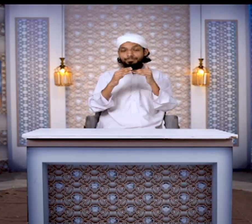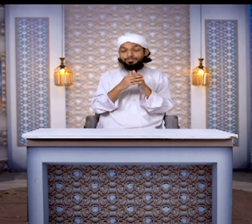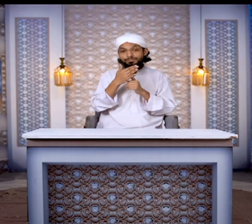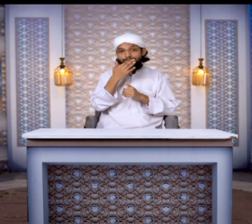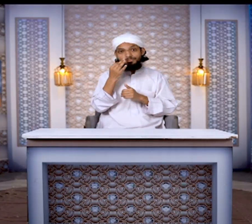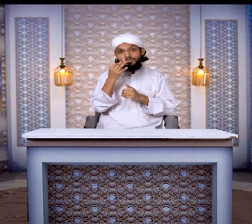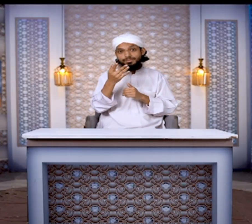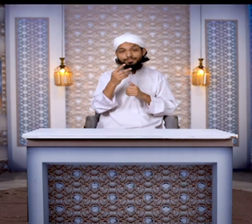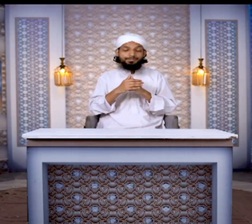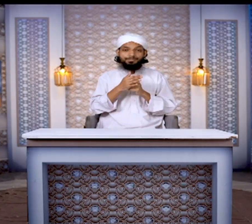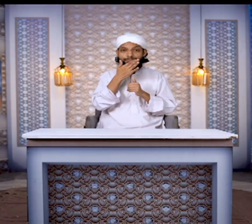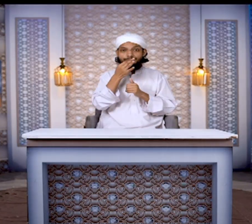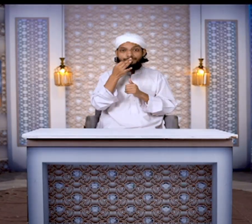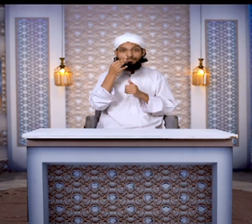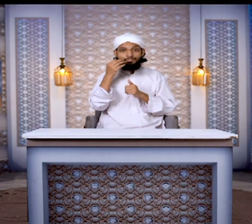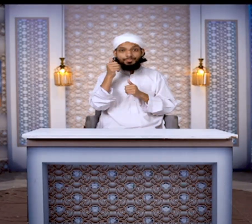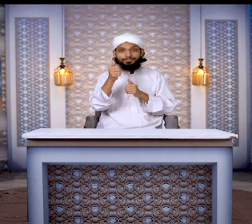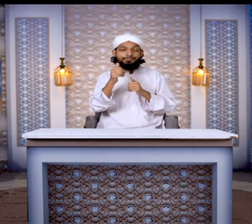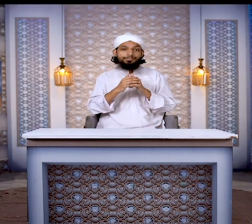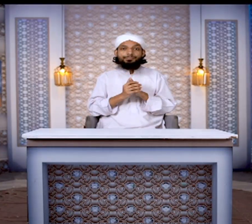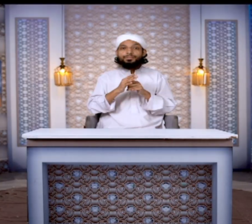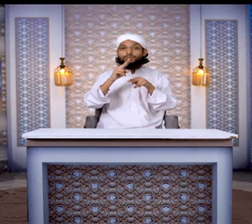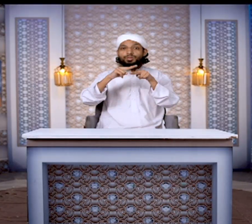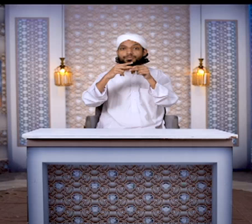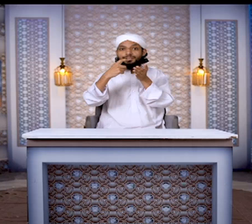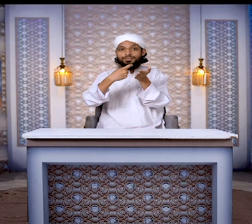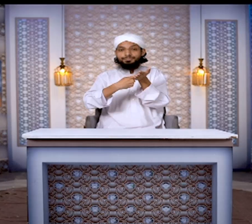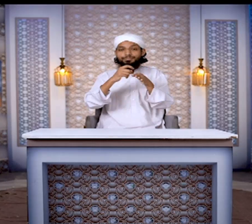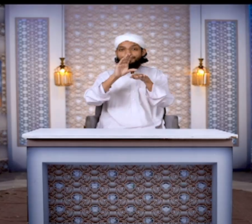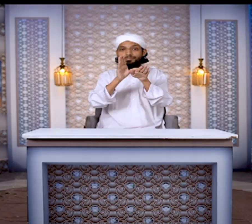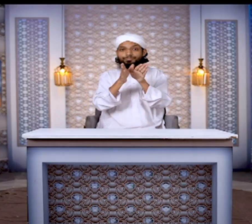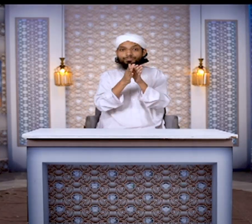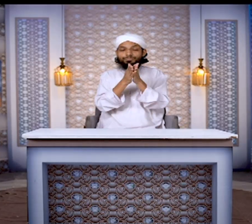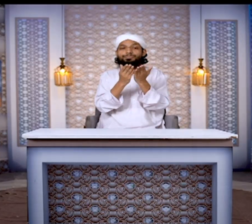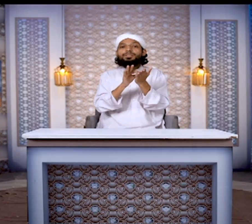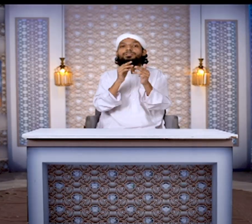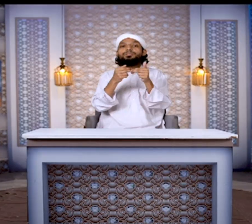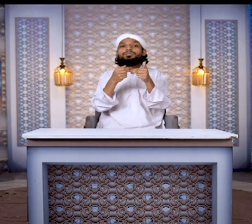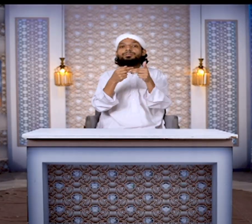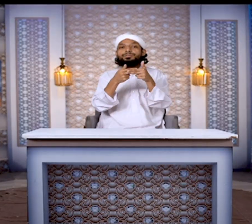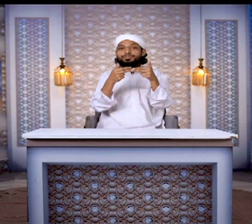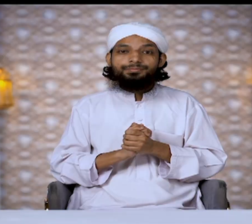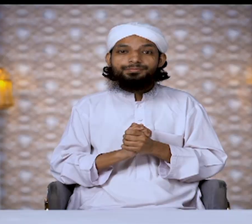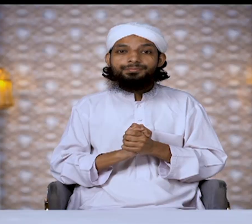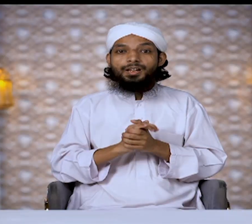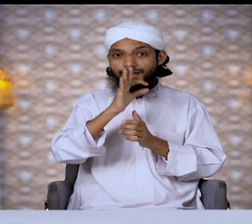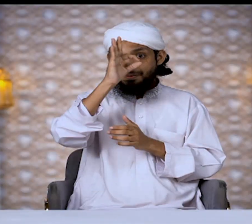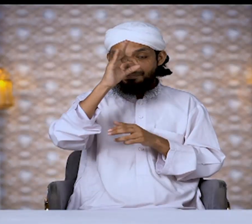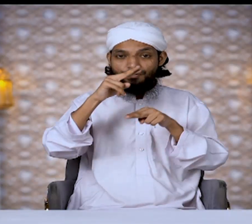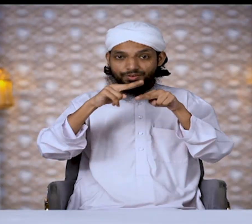پر مشتمل مجموعہ بنام فتاویٰ رضویہ کی خصوصیات میں سے چند خصوصیات کے بارے میں سنتے ہیں۔ فتاوی رضویہ میں علم حدیث